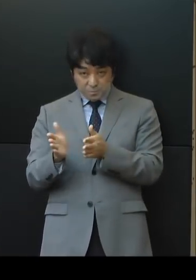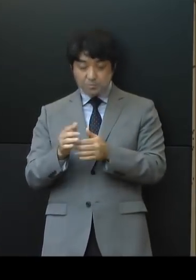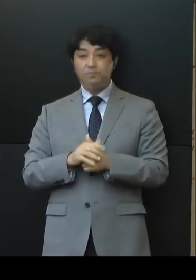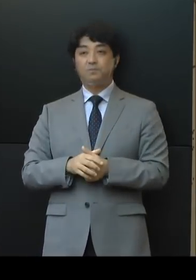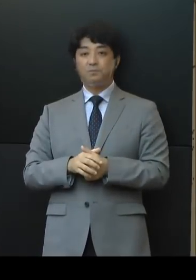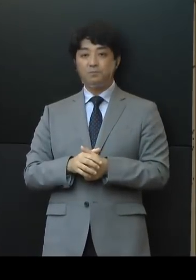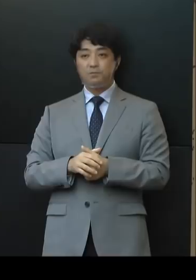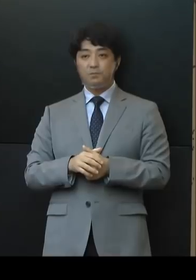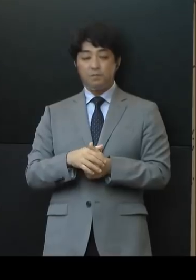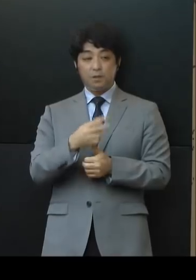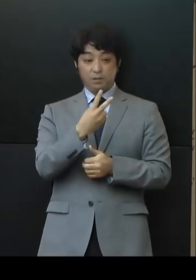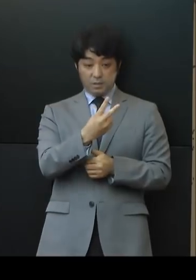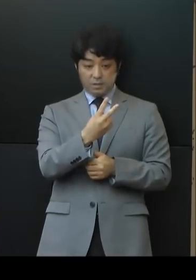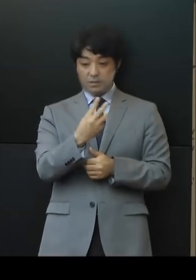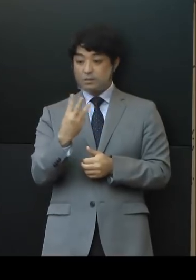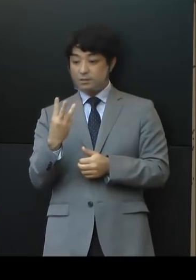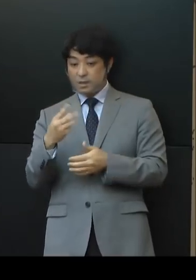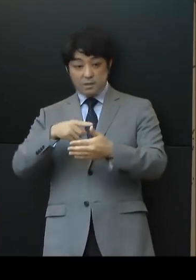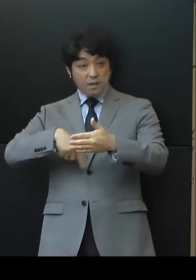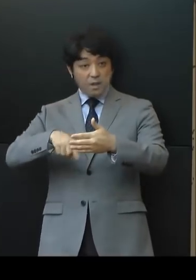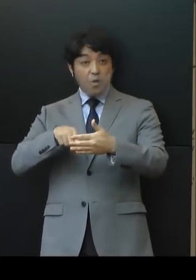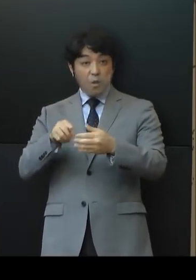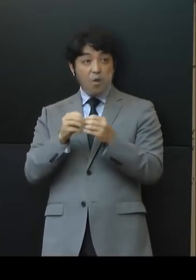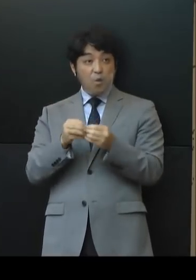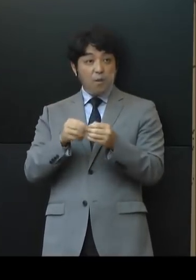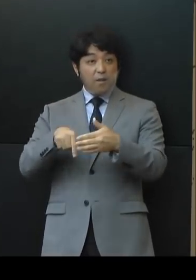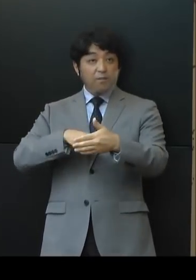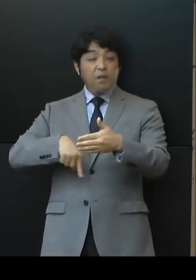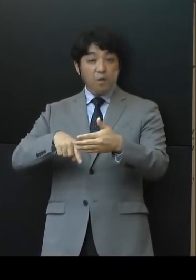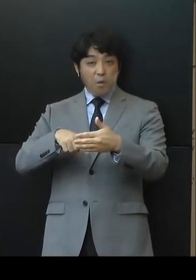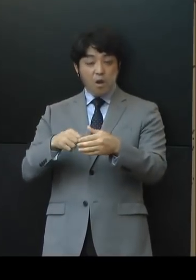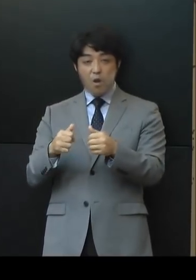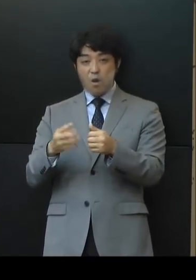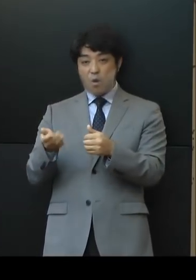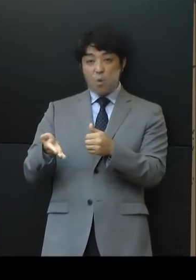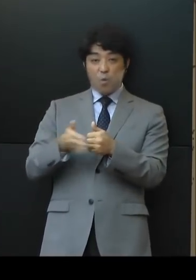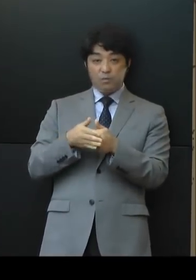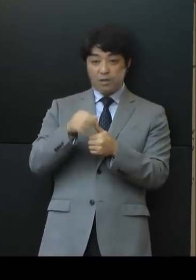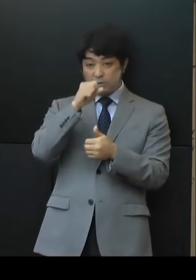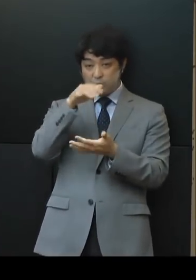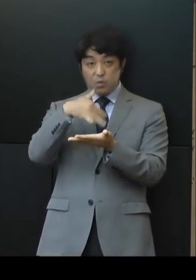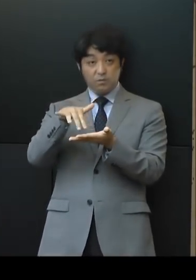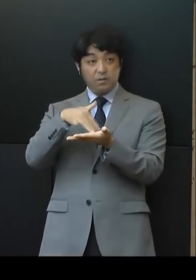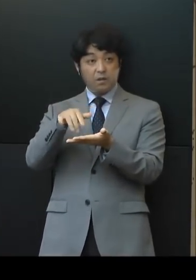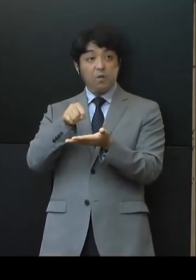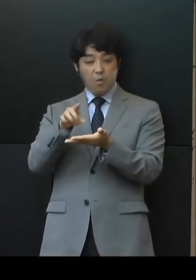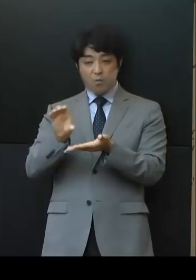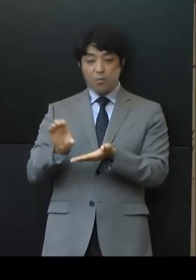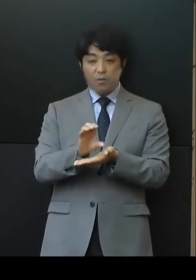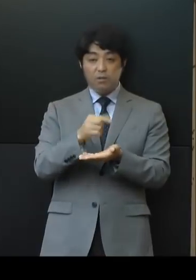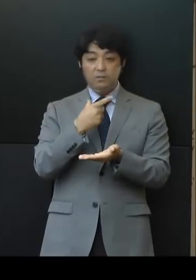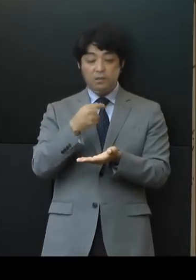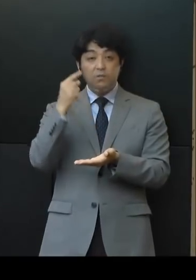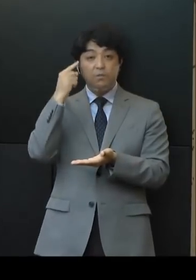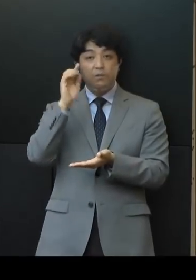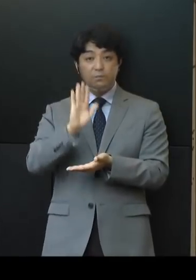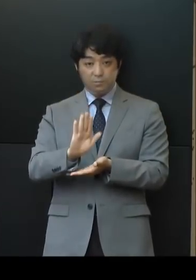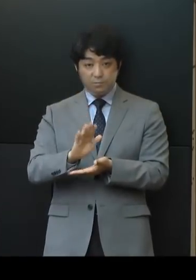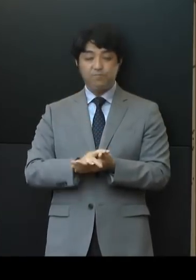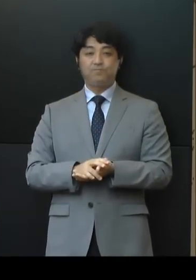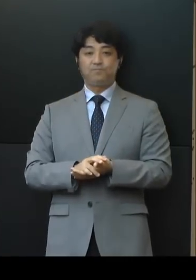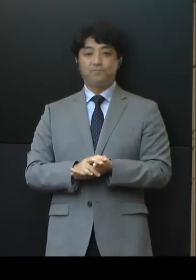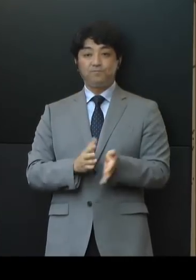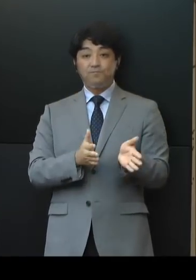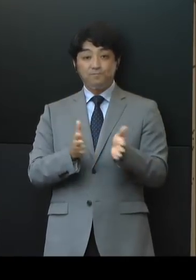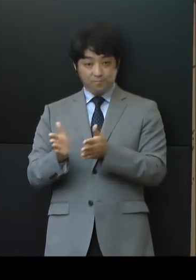業については詳細はですね、今後補正予算成立に合わせて公表したいというふうに考えております。大きな3、